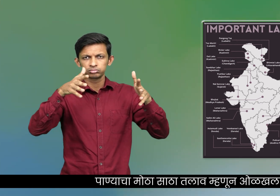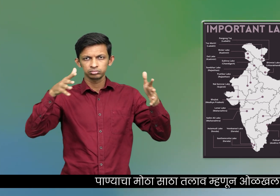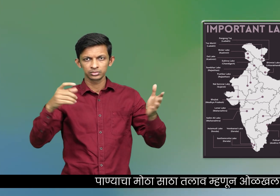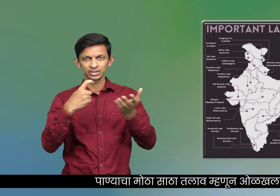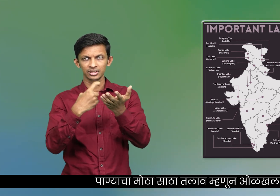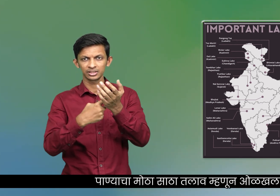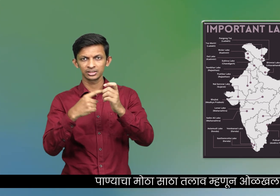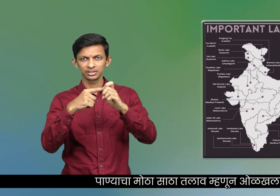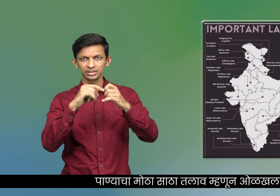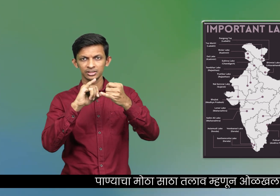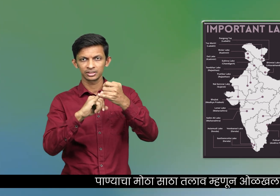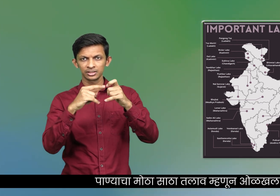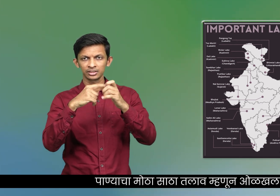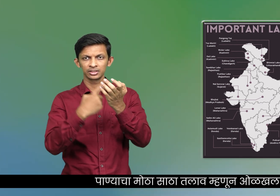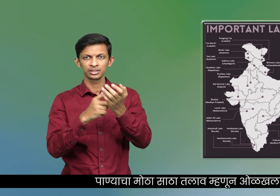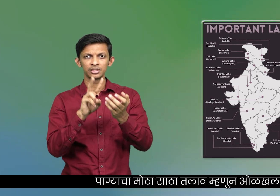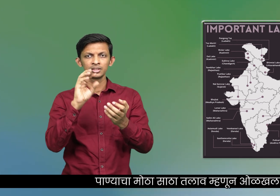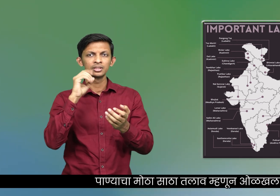पाण्याचा मोठा साठा तलाव म्हणून ओळखला जातो.